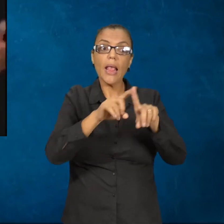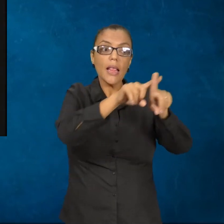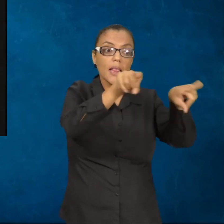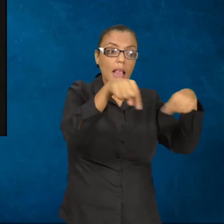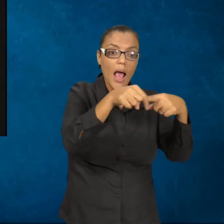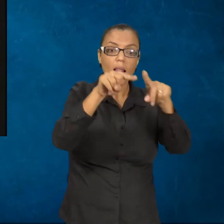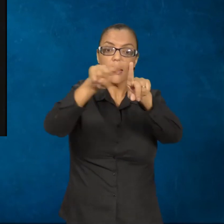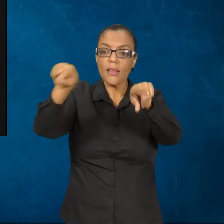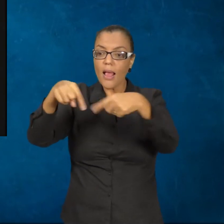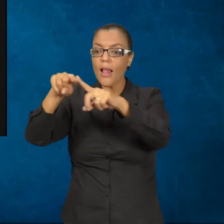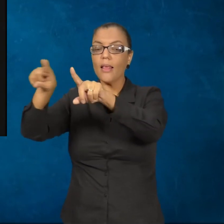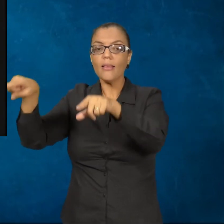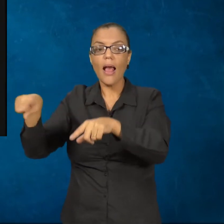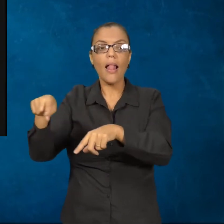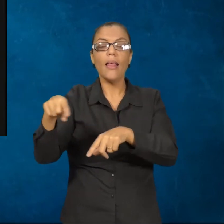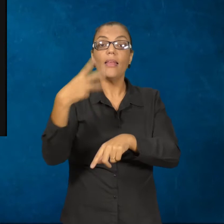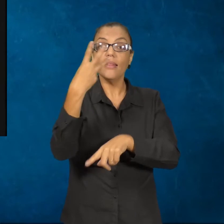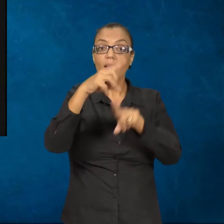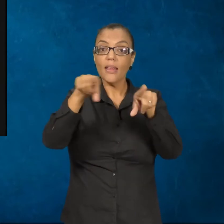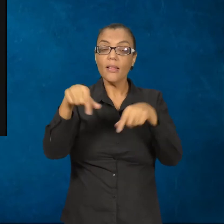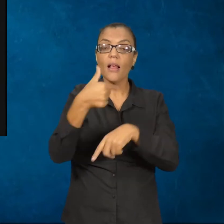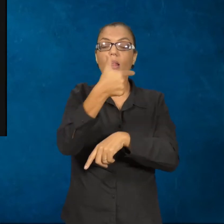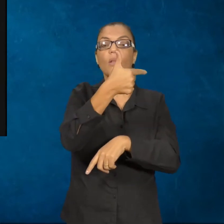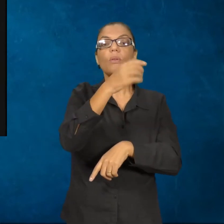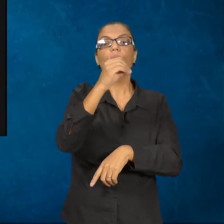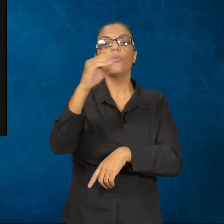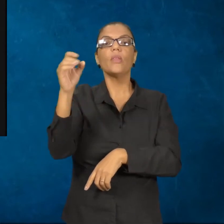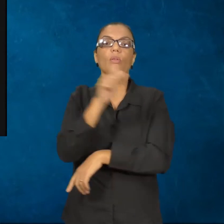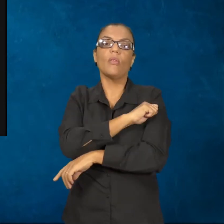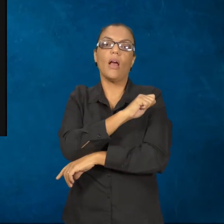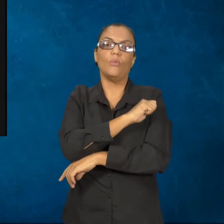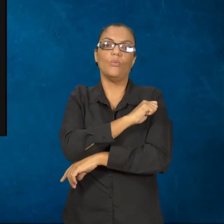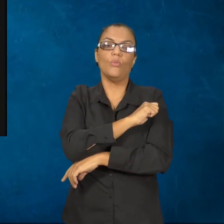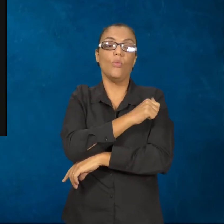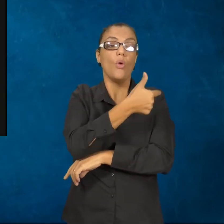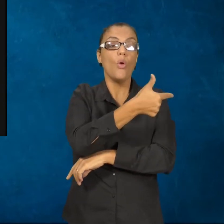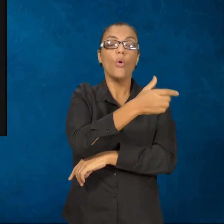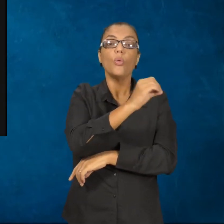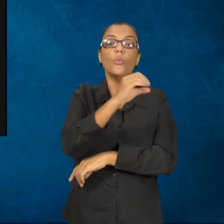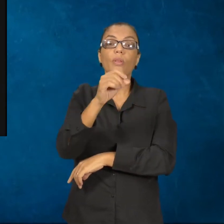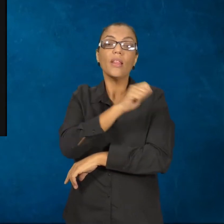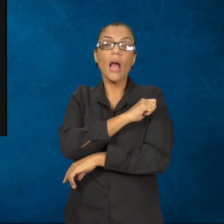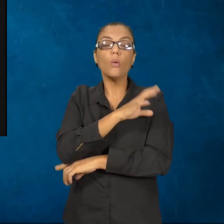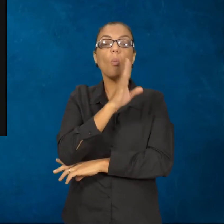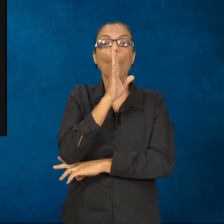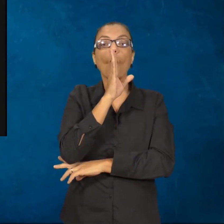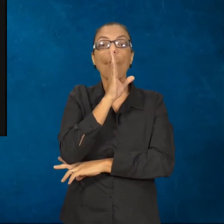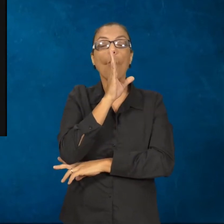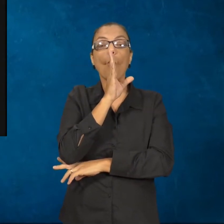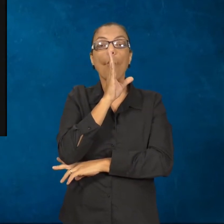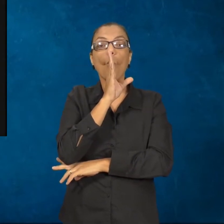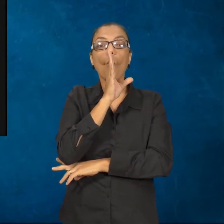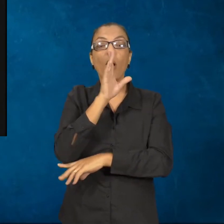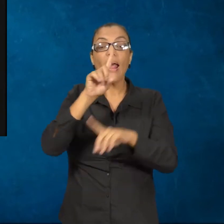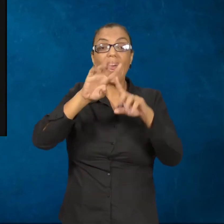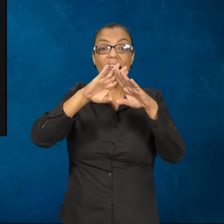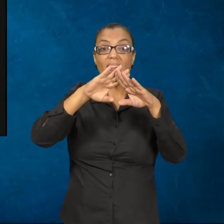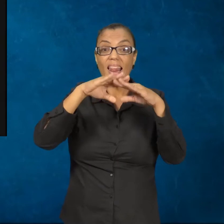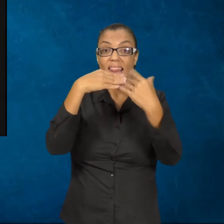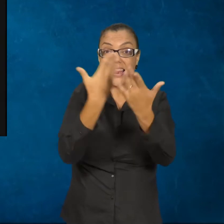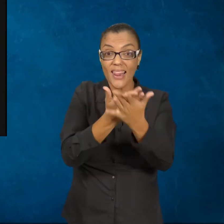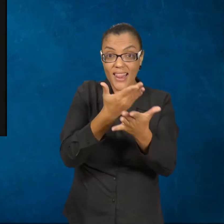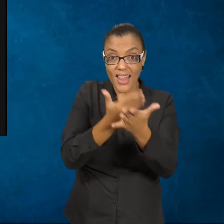com 200 alunos cada um. 200 anjos. Agora, no colégio, na escola,